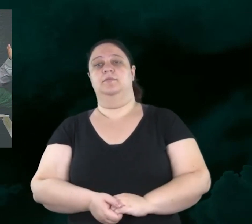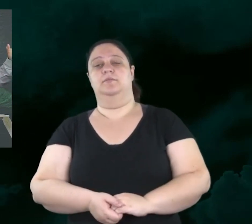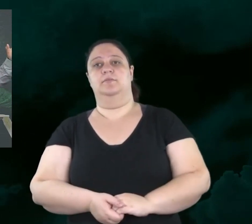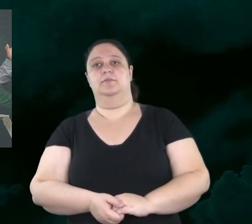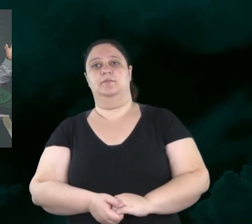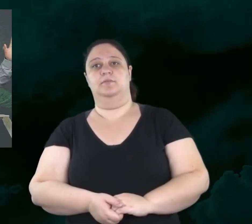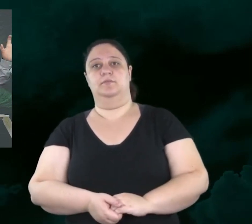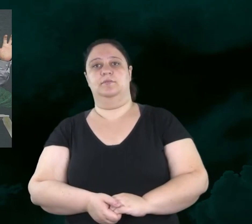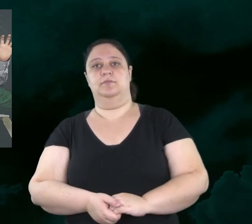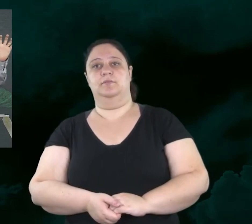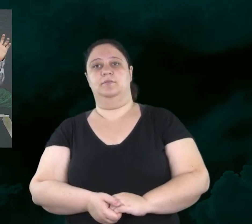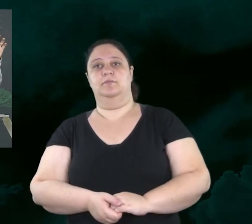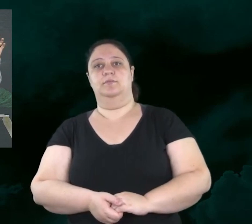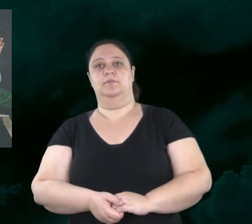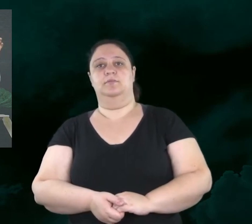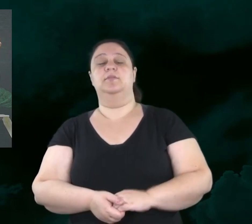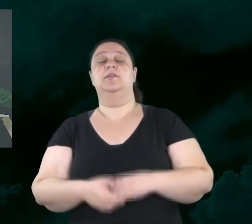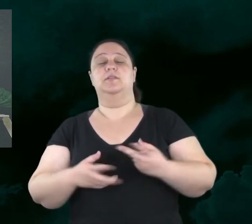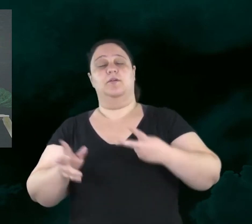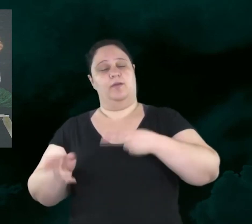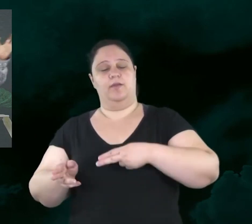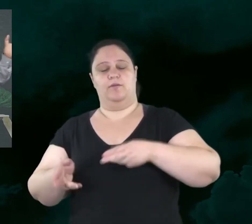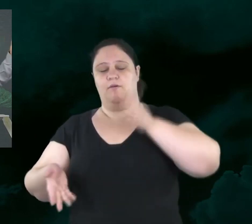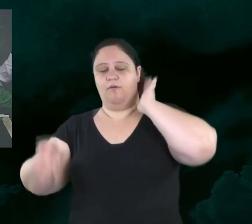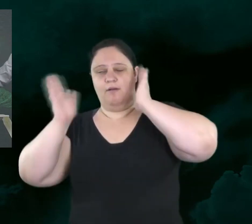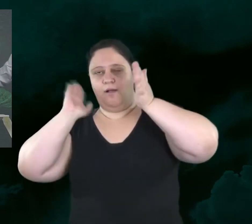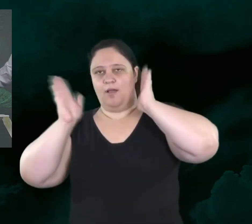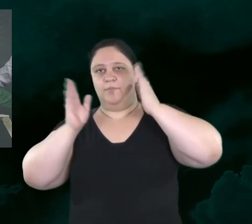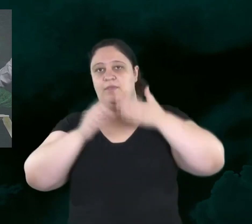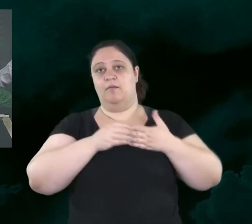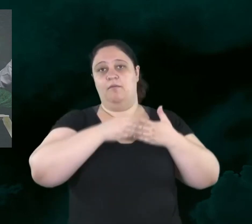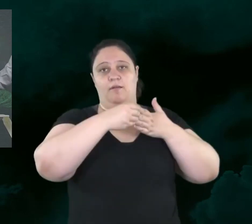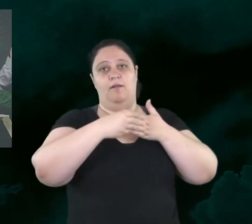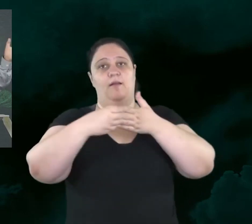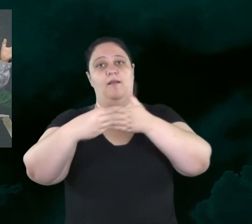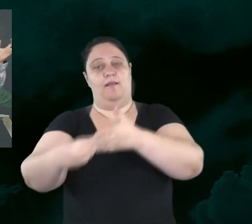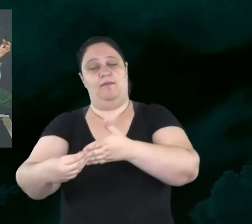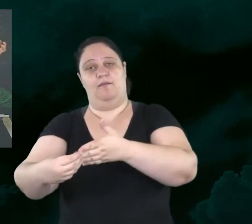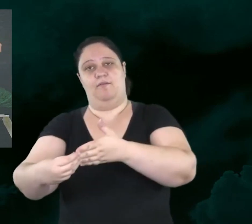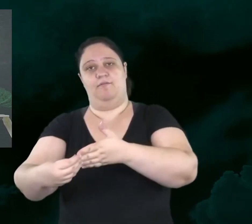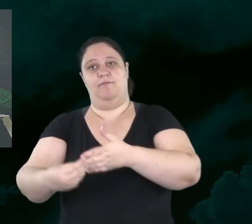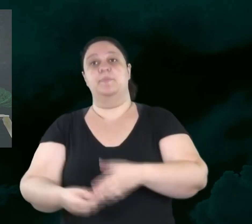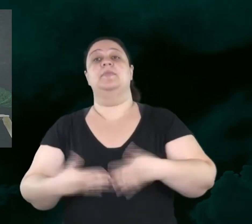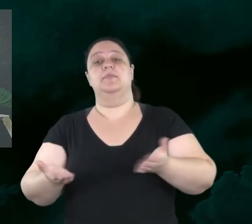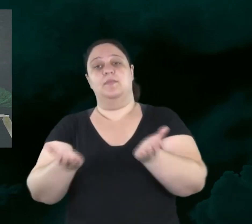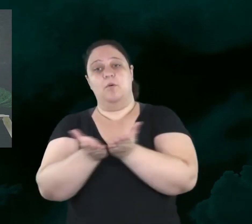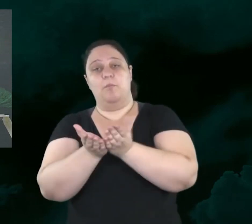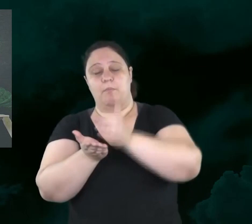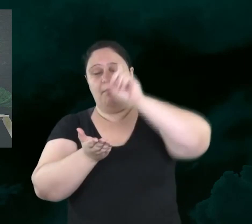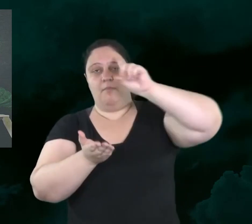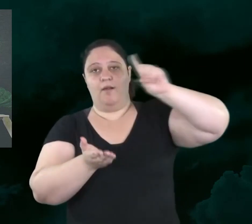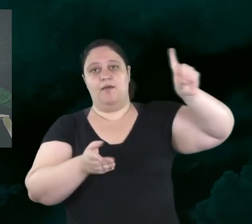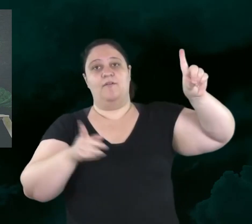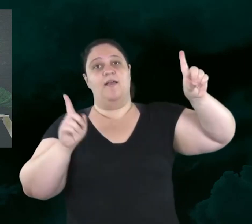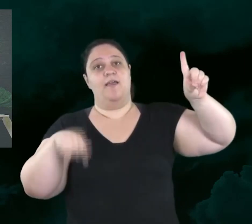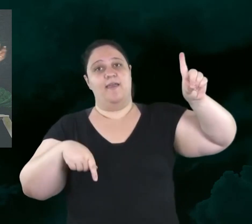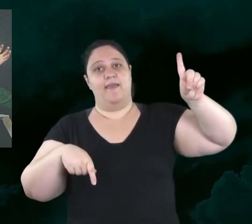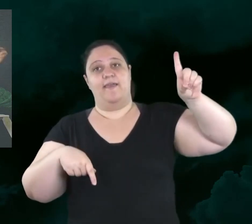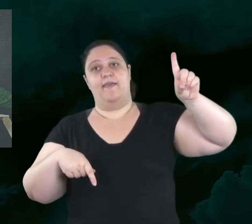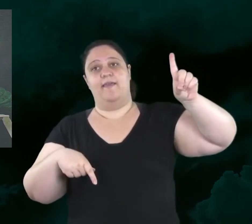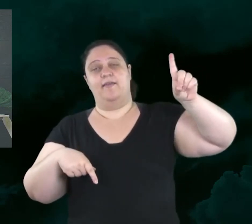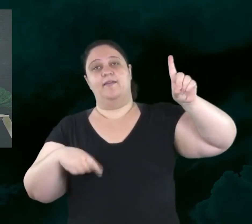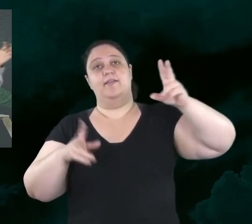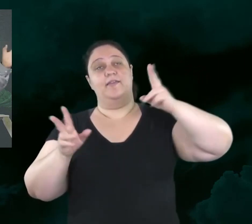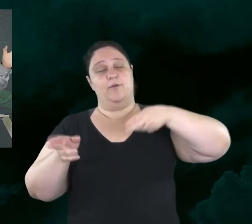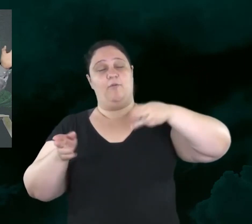carregado, né, pelo veículo, a palavra. A palavra de Deus é um veículo que carrega o próprio Deus, carrega a